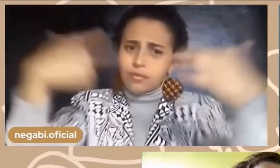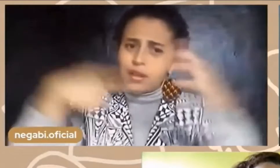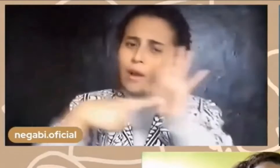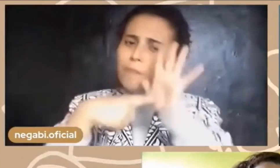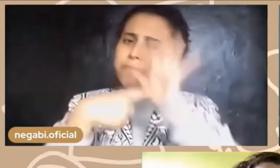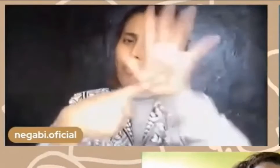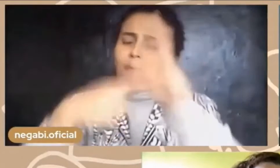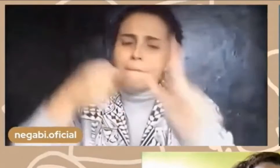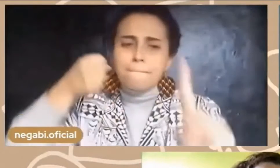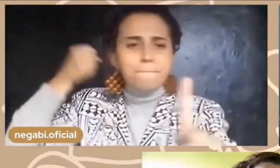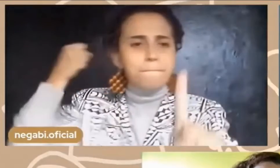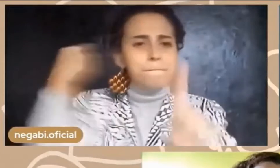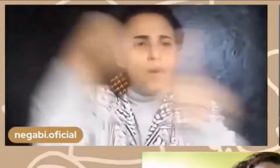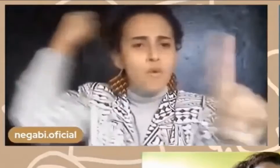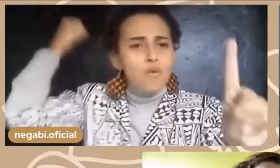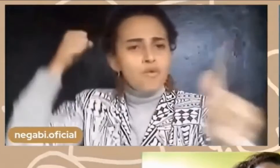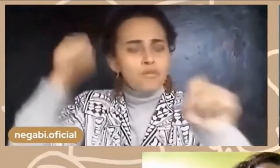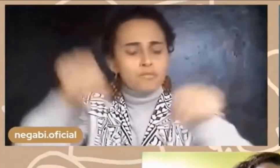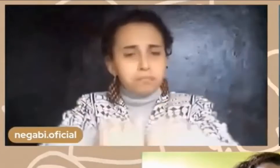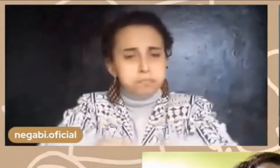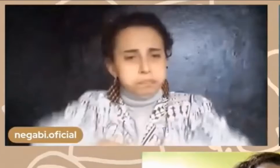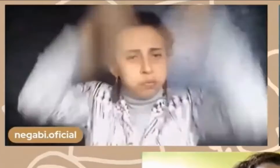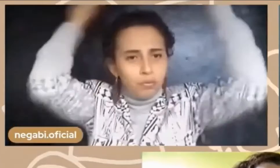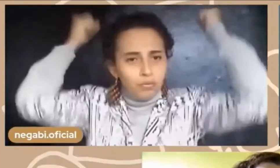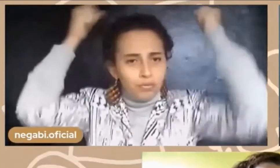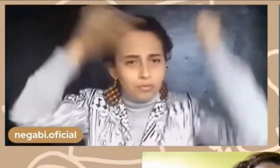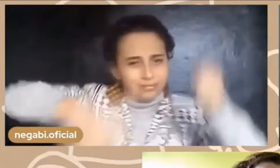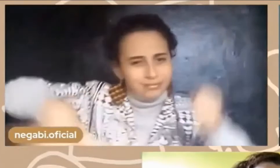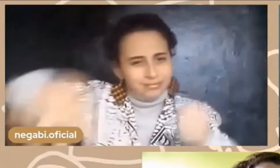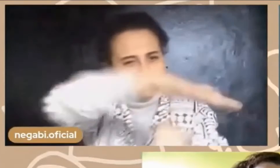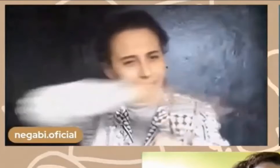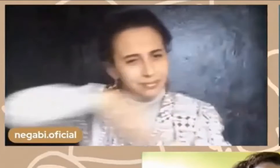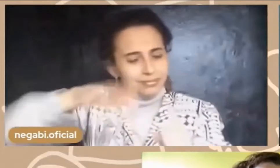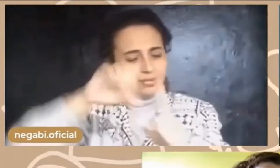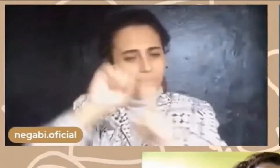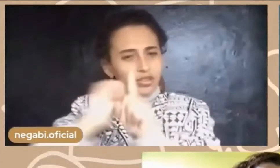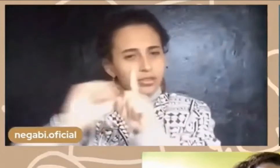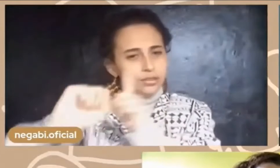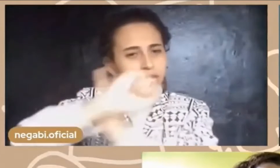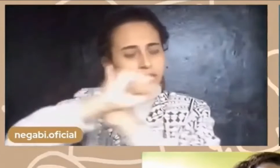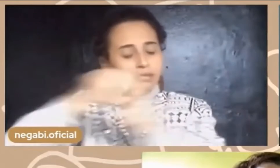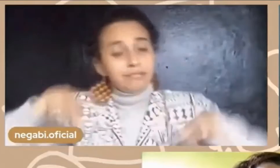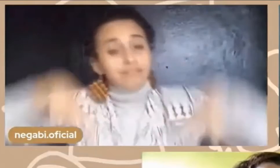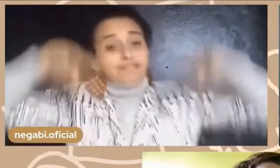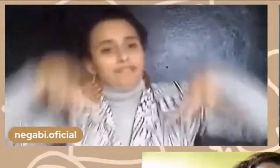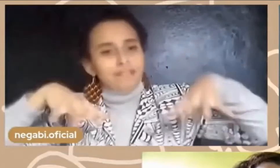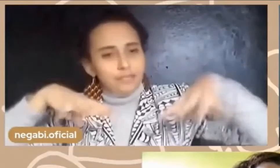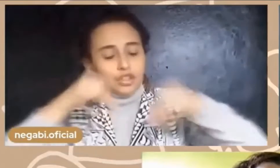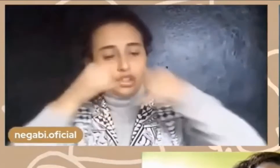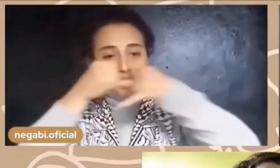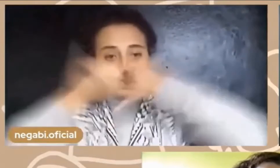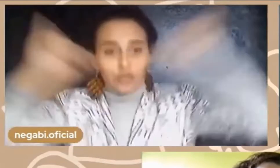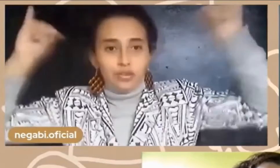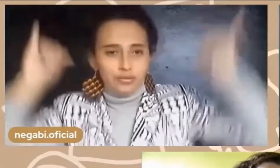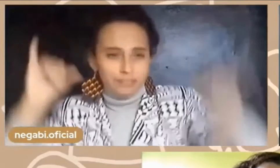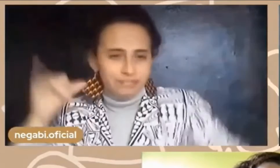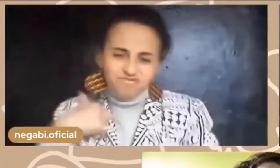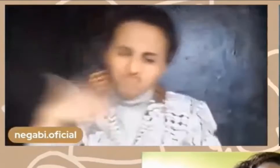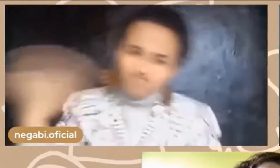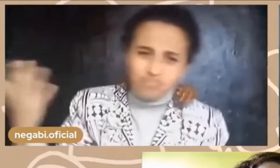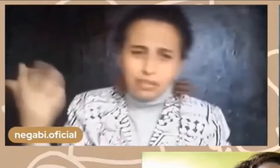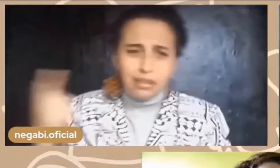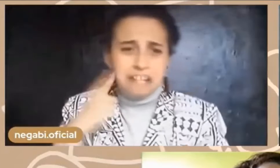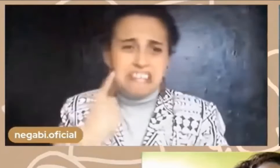meio ansioso, tanto quanto eu, porque estávamos num lugar para falar sobre. Tinham muitas pessoas e eu ia falar sobre violência,